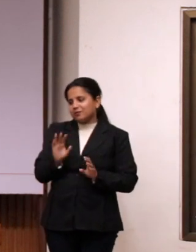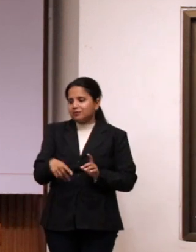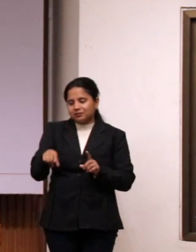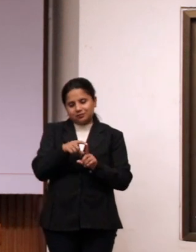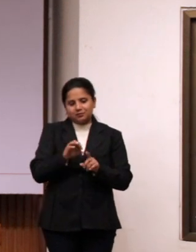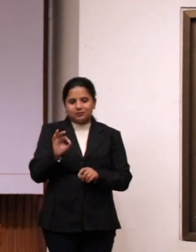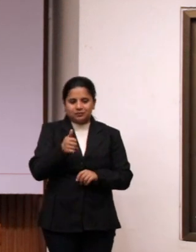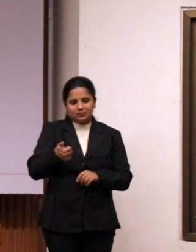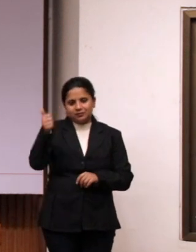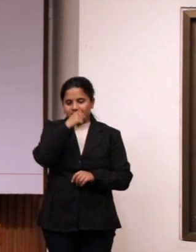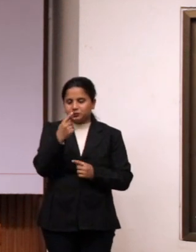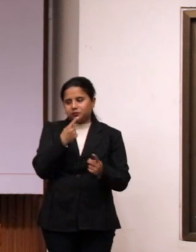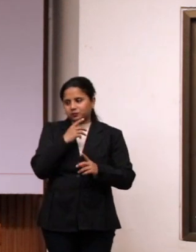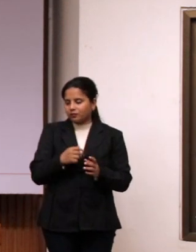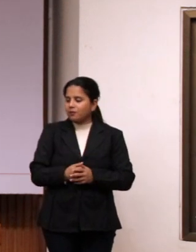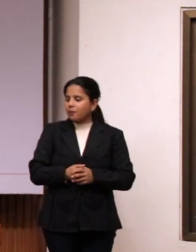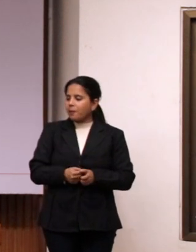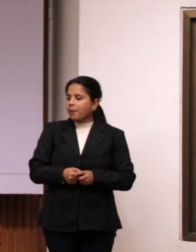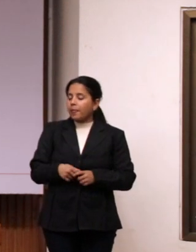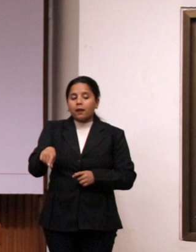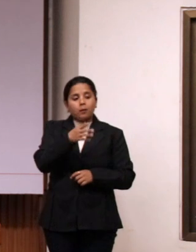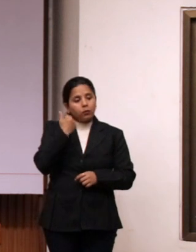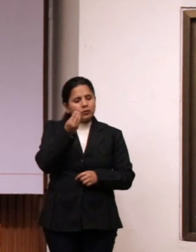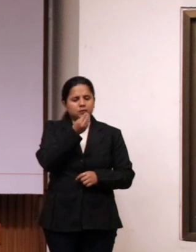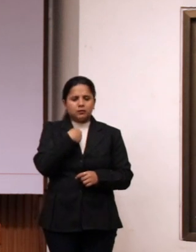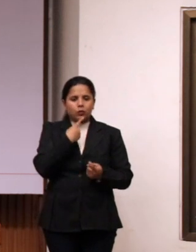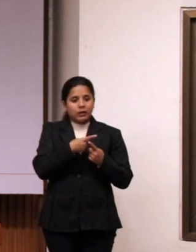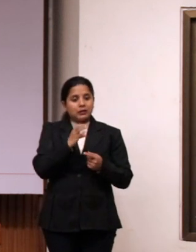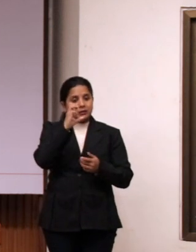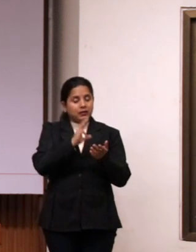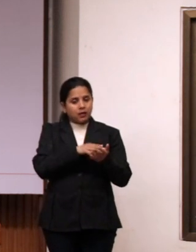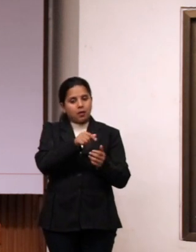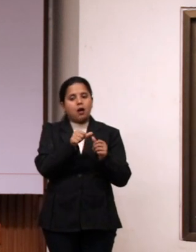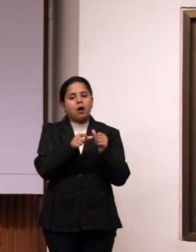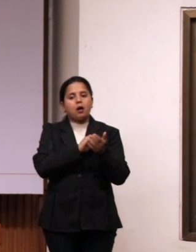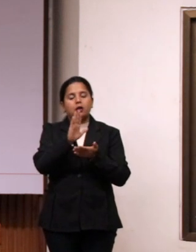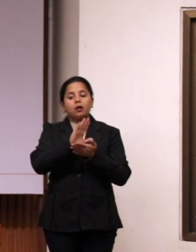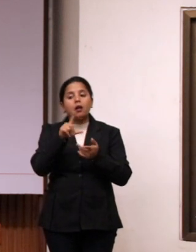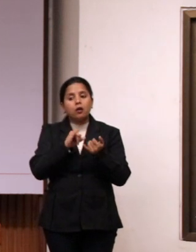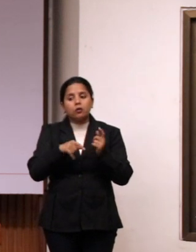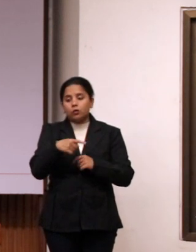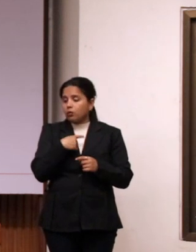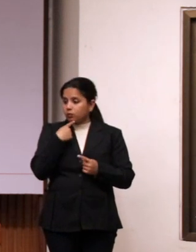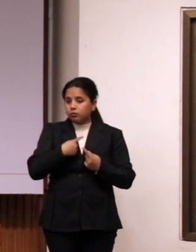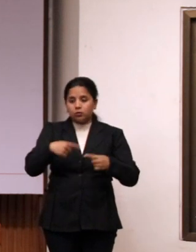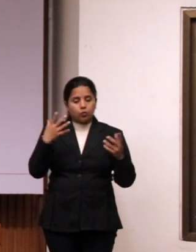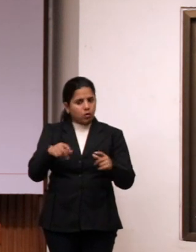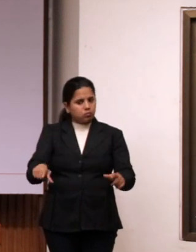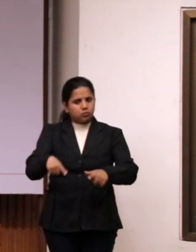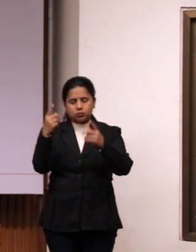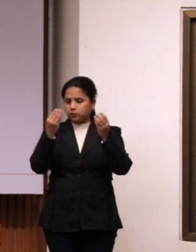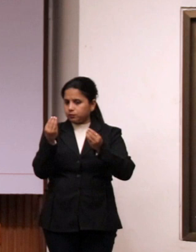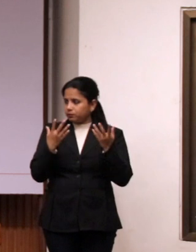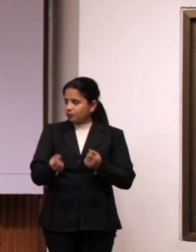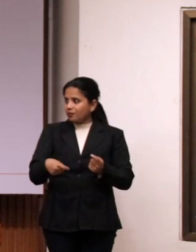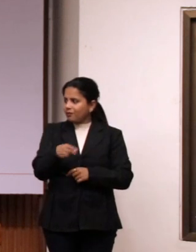story का वो भी है DFO के बाप क्या है. So and there was a something CM was Akhilesh Yadav, and he announced that we want to plant some. अरे CM भी